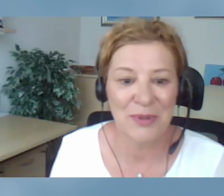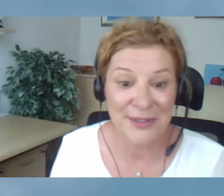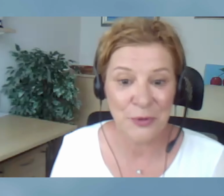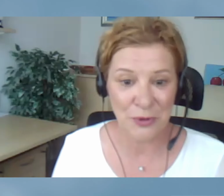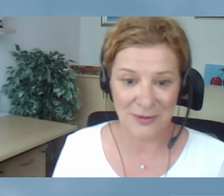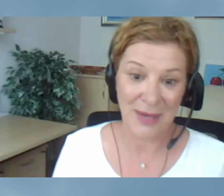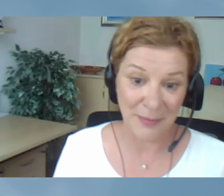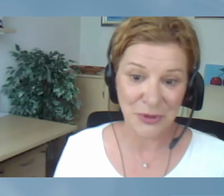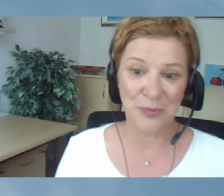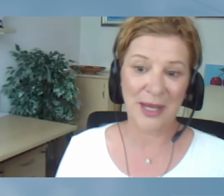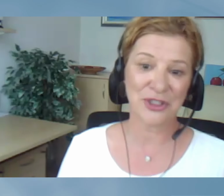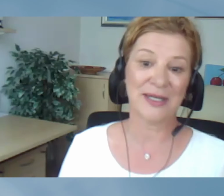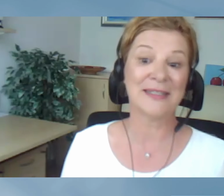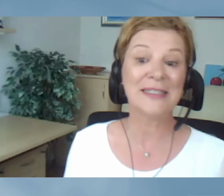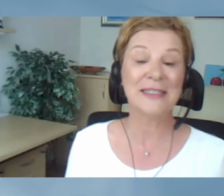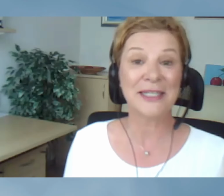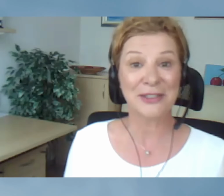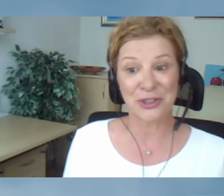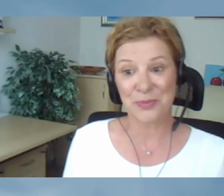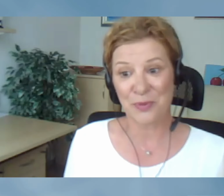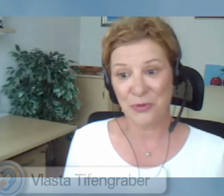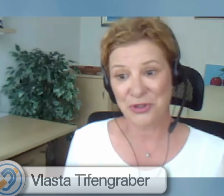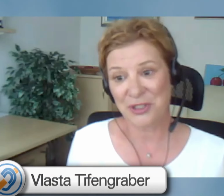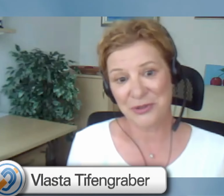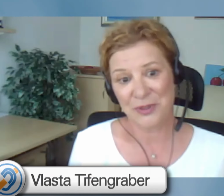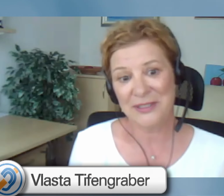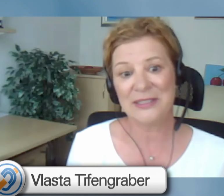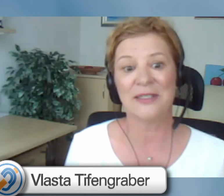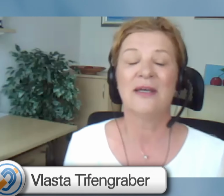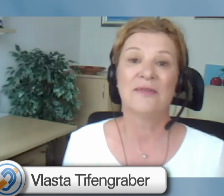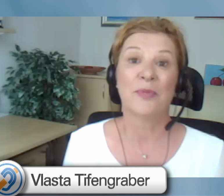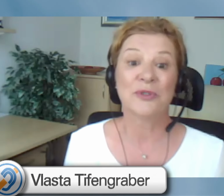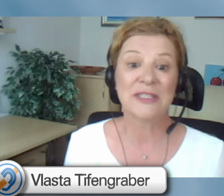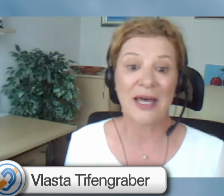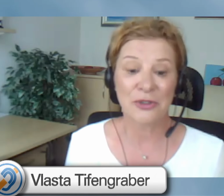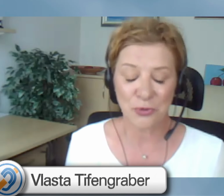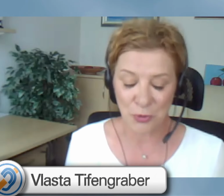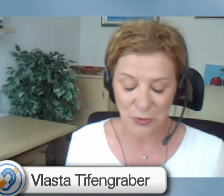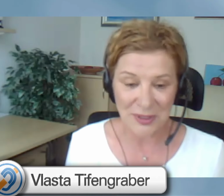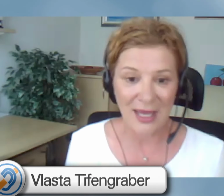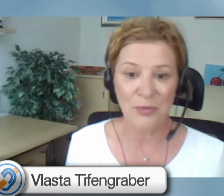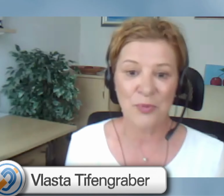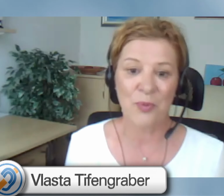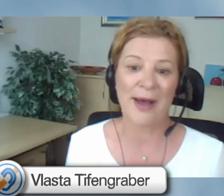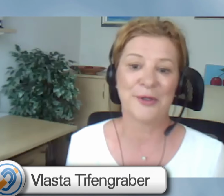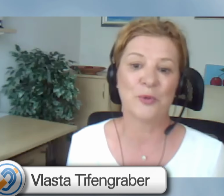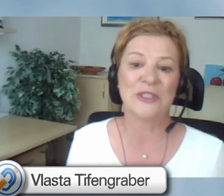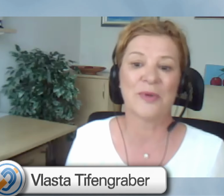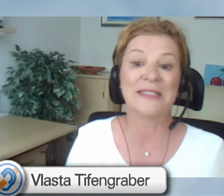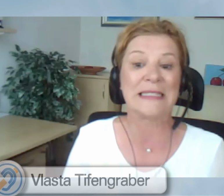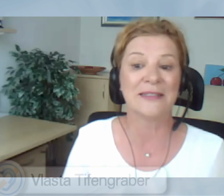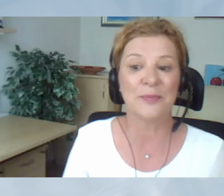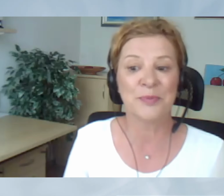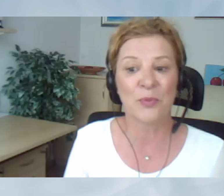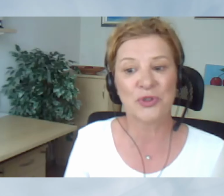Mogoče bi vas kot mamico vprašala, kateri tehnični pripomočki, ki so na listi, vam kot staršu najbolj pomagajo